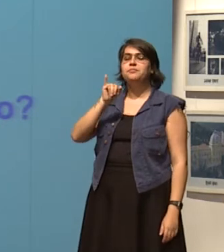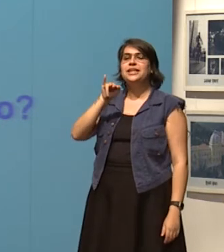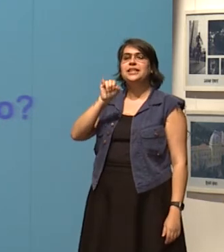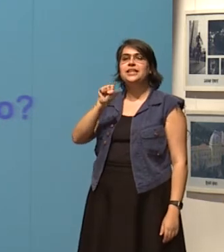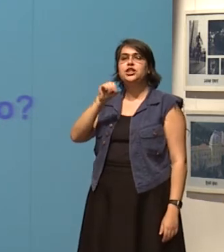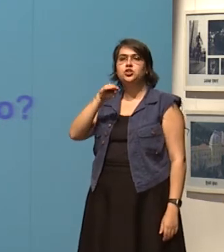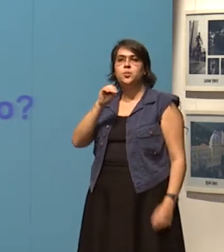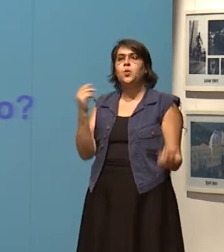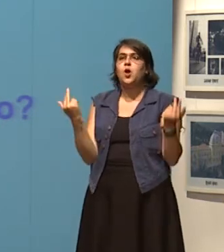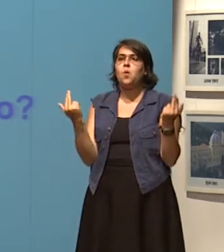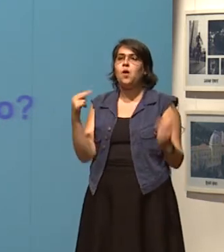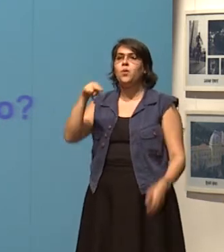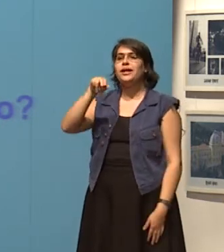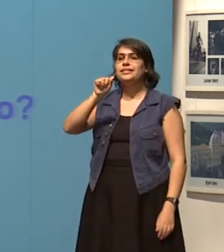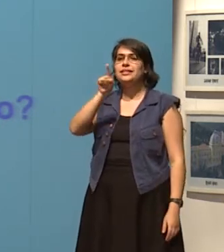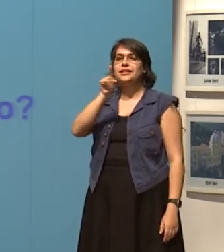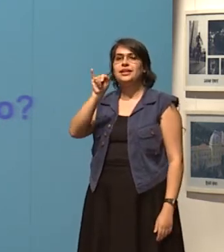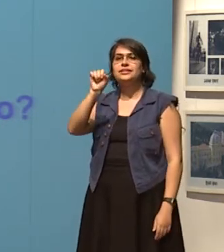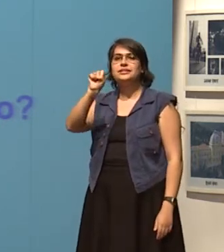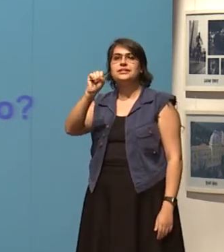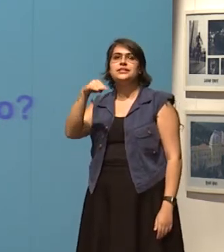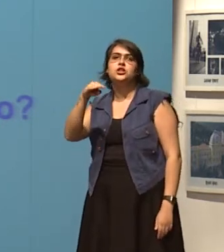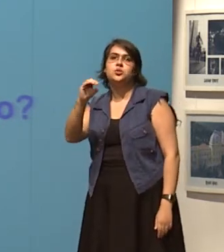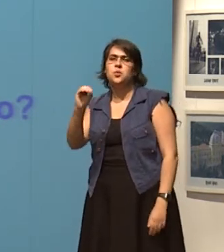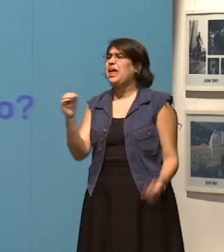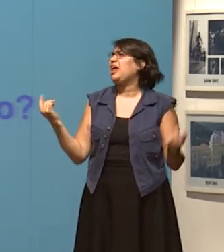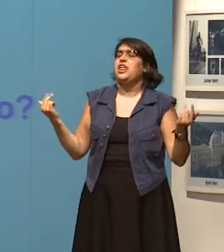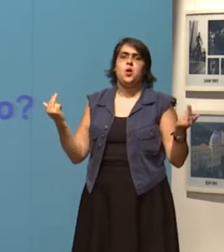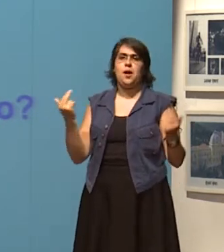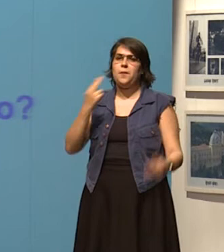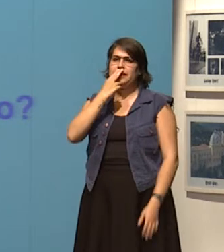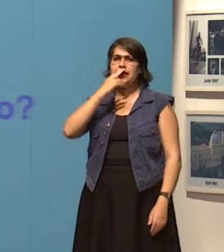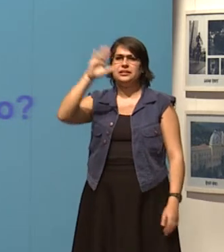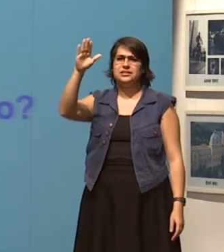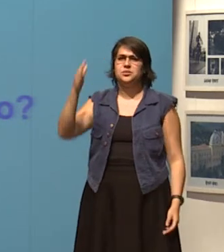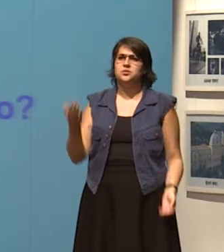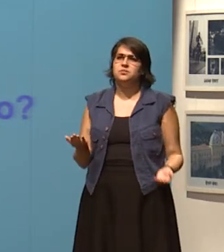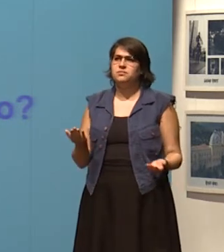taxam o feminismo como se fosse o mesmo que o nazismo.